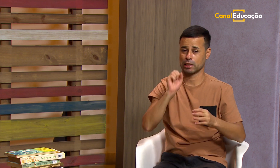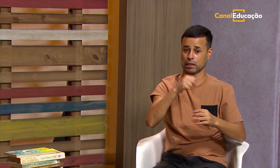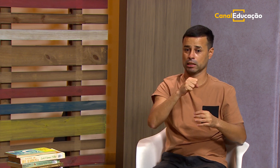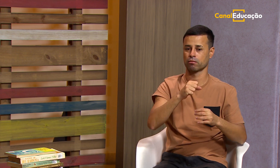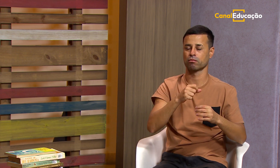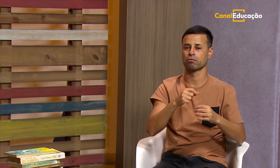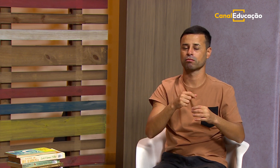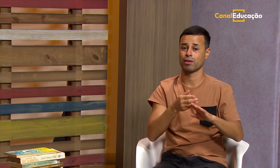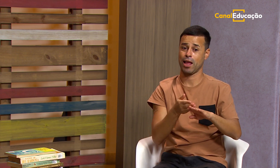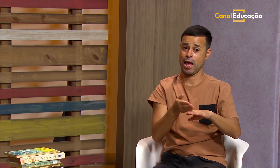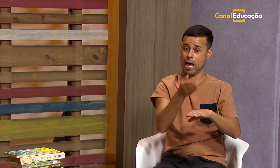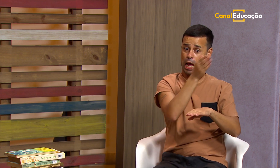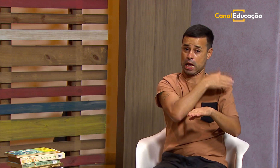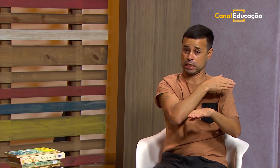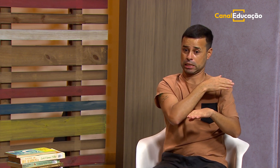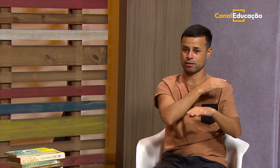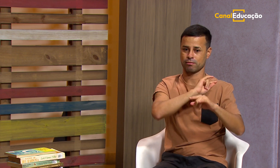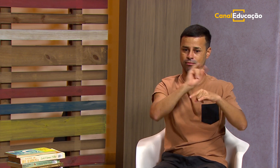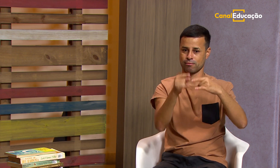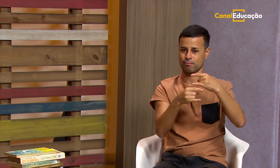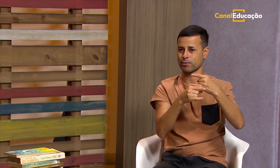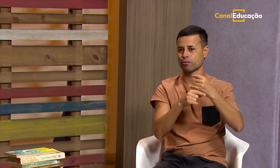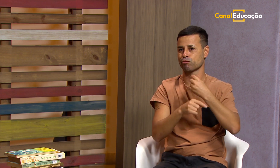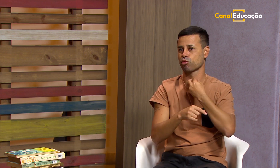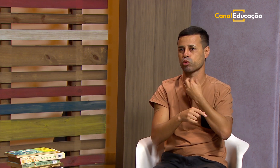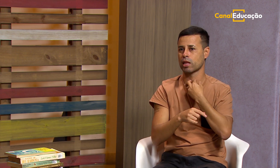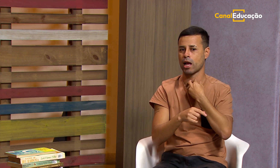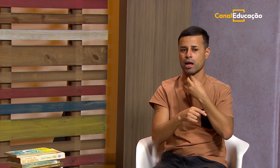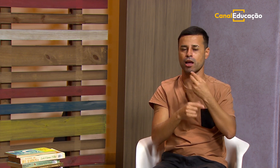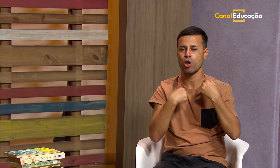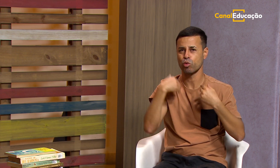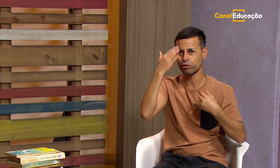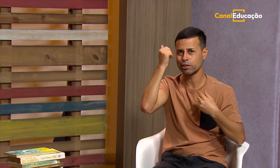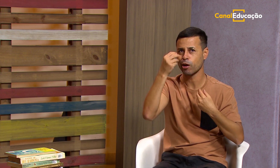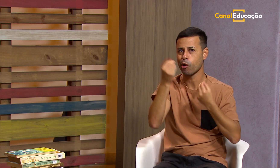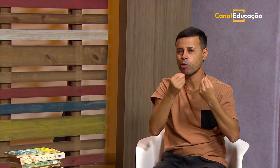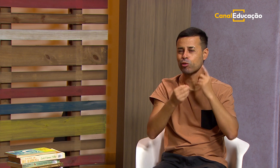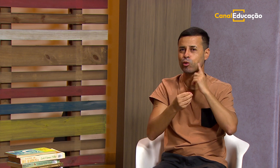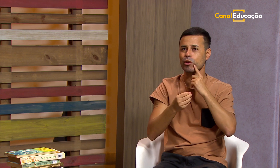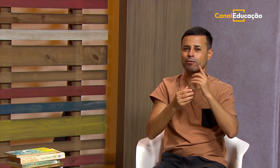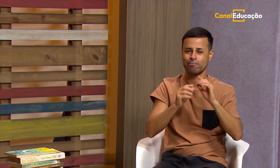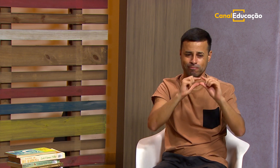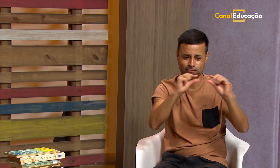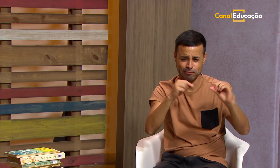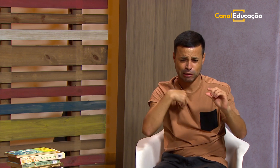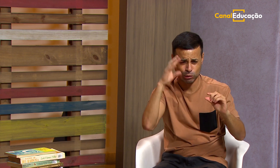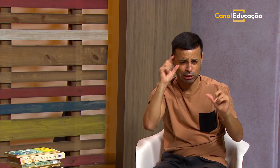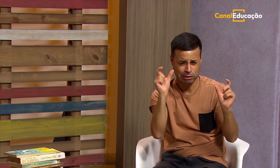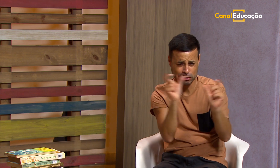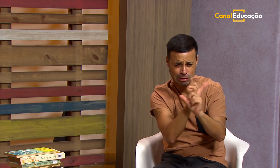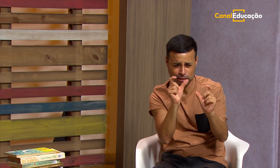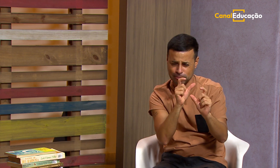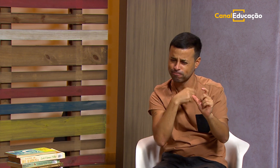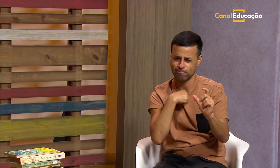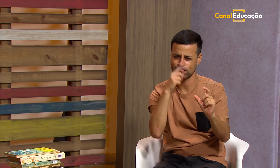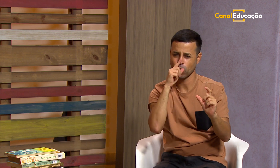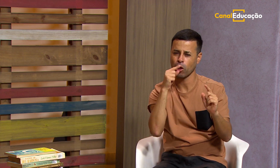começo, de fato, foi um pouco complexo, porque muitas perguntas escritas não eram muito bem compreendidas.